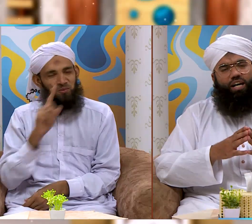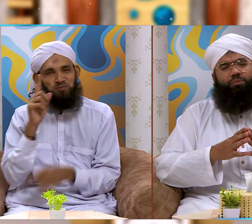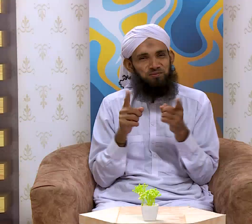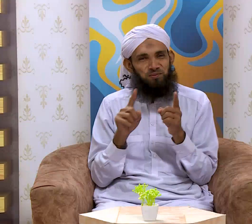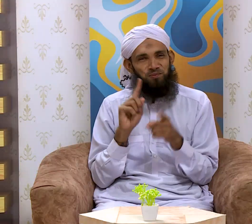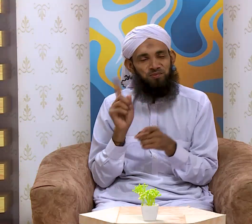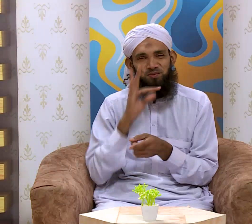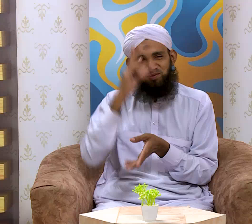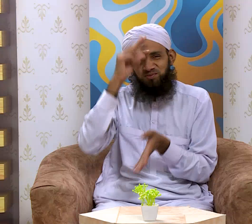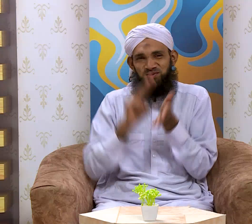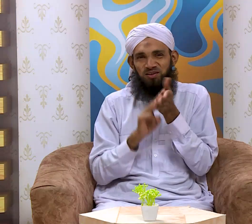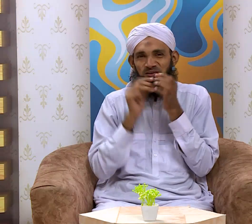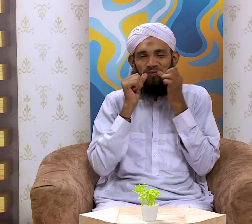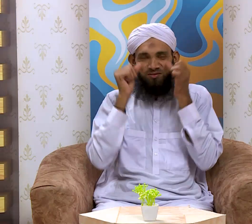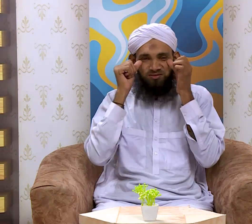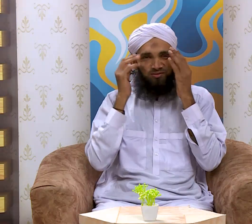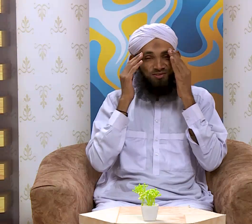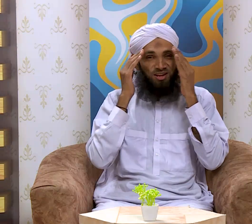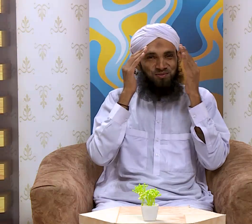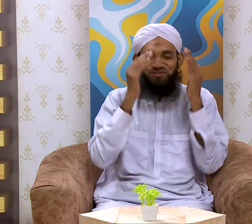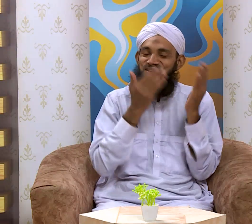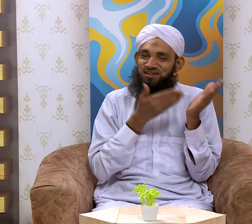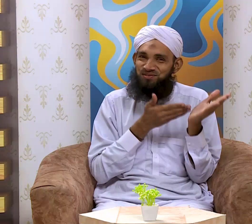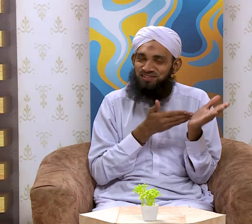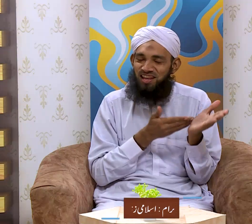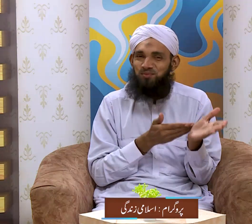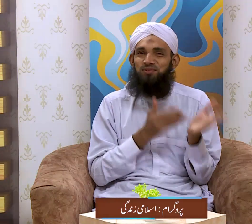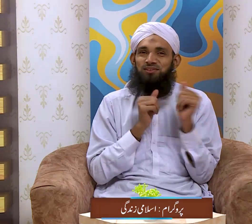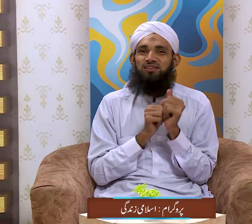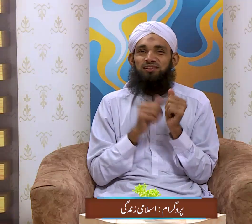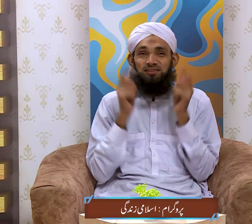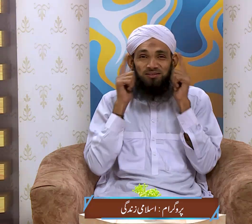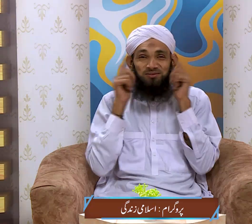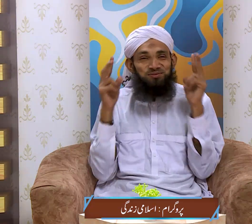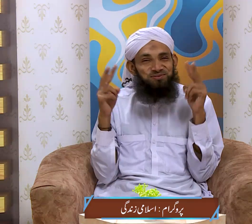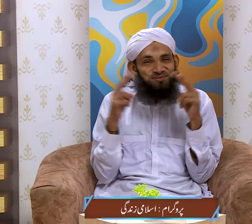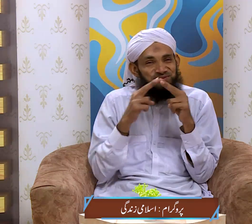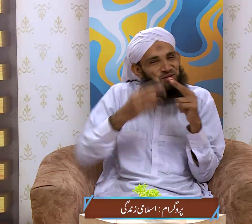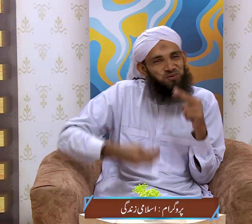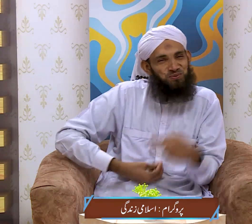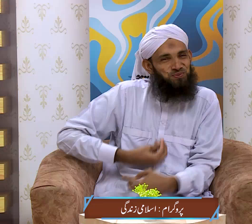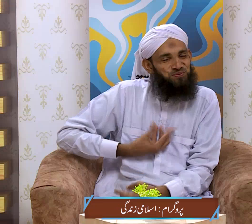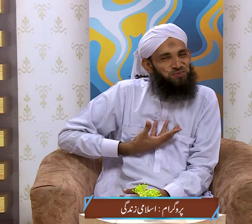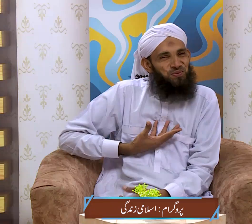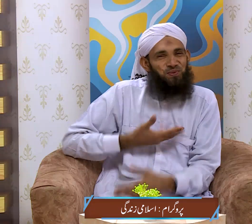السلام حضور جان عالم صلی اللہ علیہ وآلہ وصحبہ وبارک وسلم کو خوش آمدید اے پیغمبر صالح کہہ